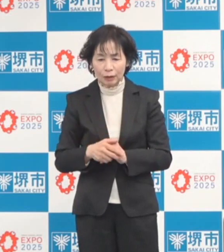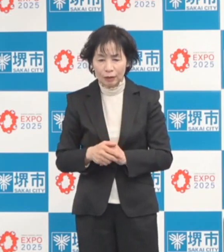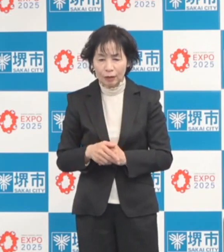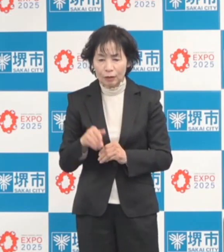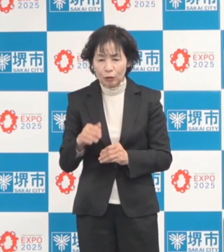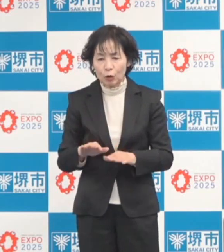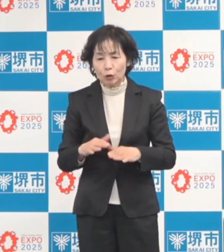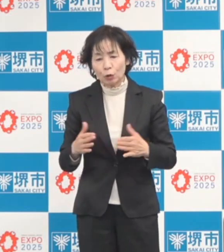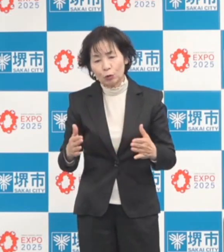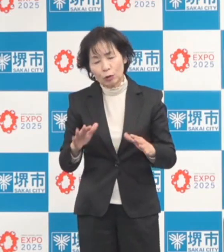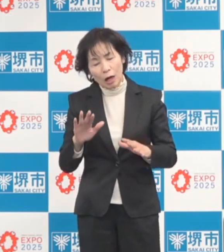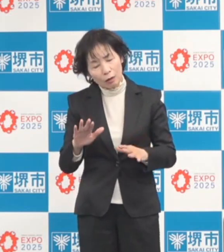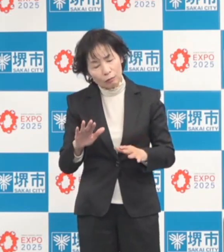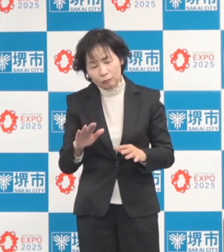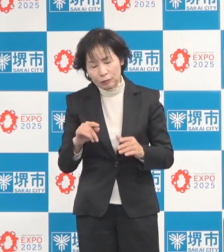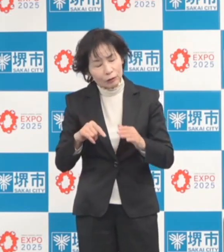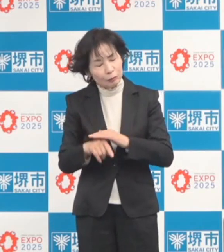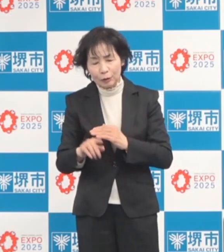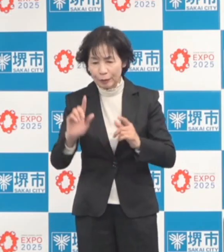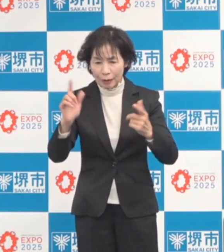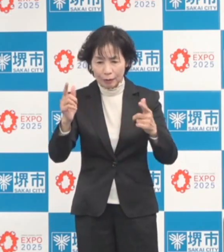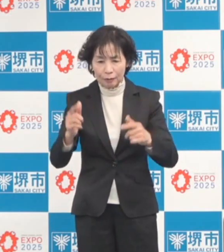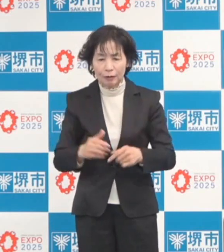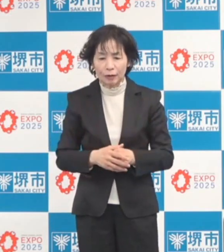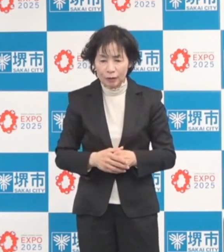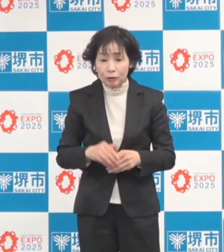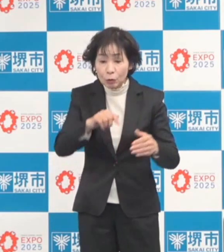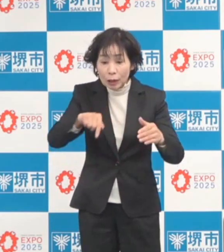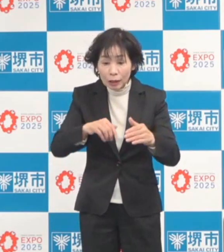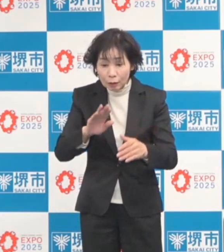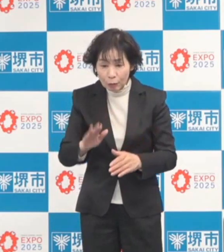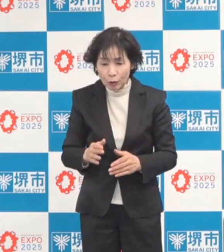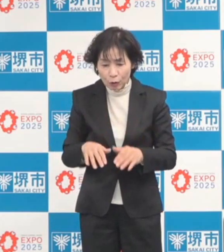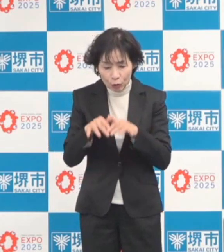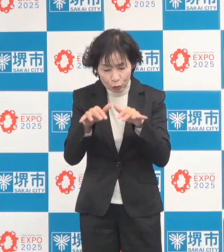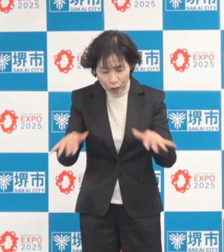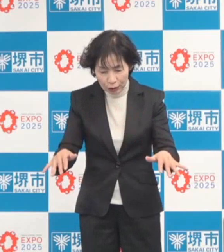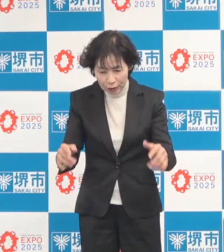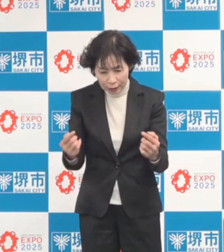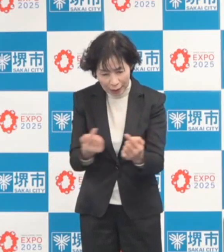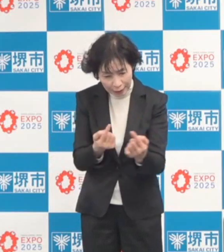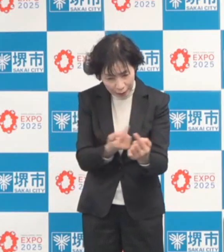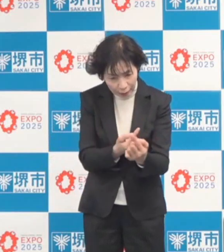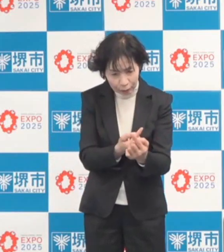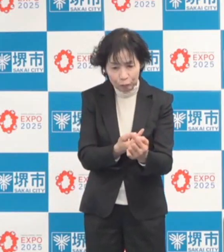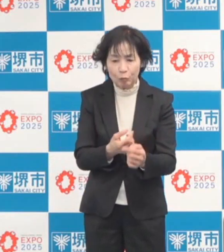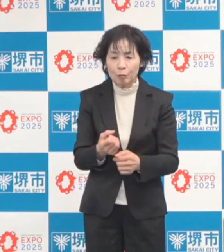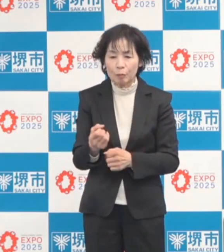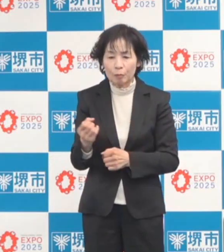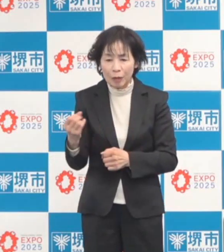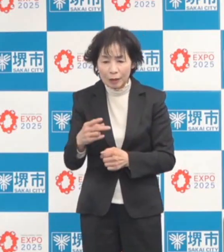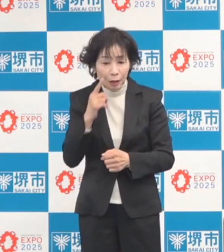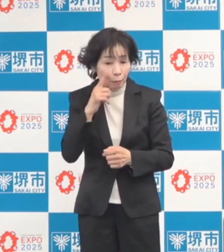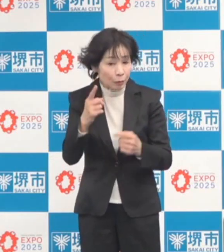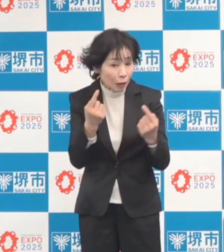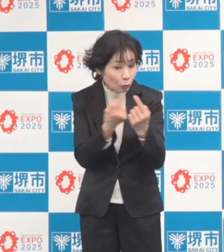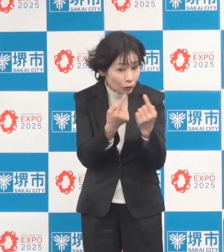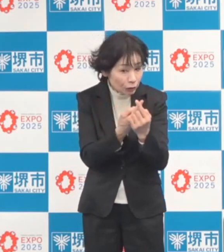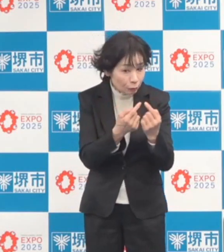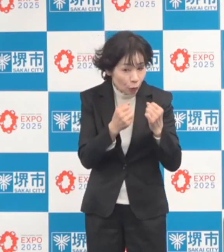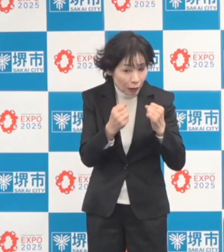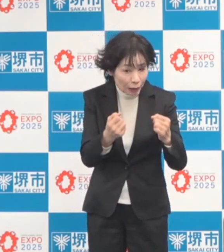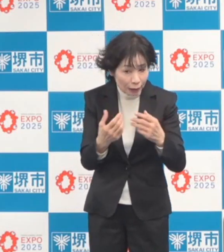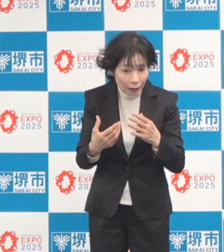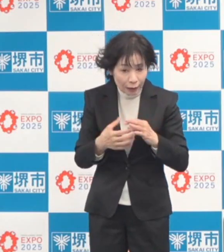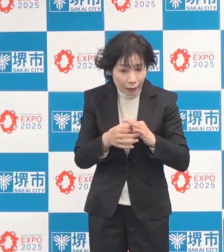余裕があるということではなくてですね、ただその中でも組織の改変だったりまた見直しも行いながらこの